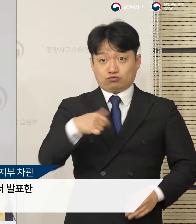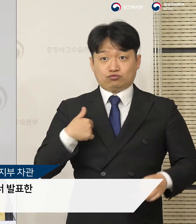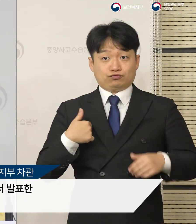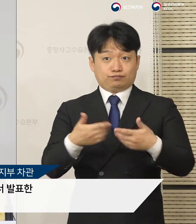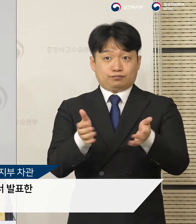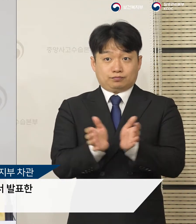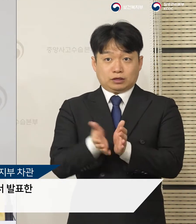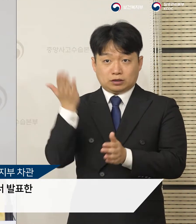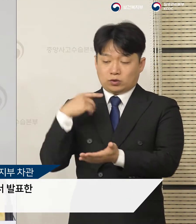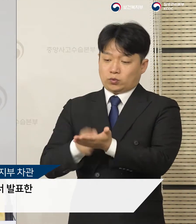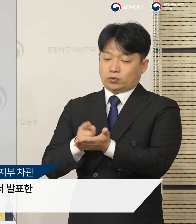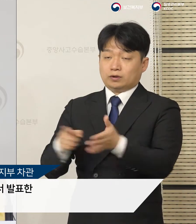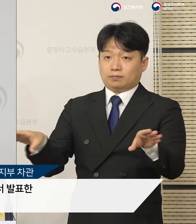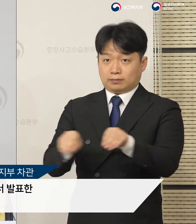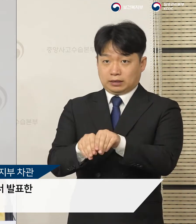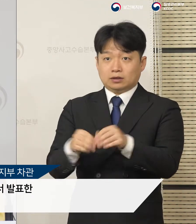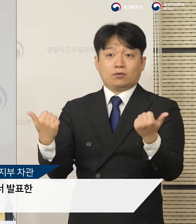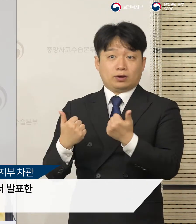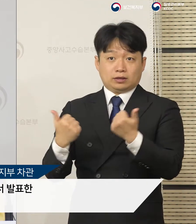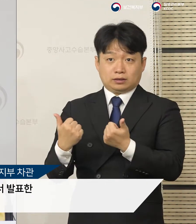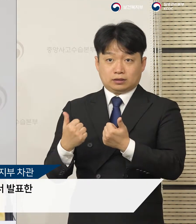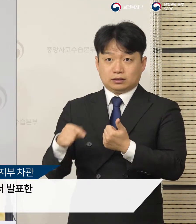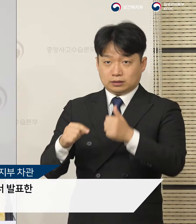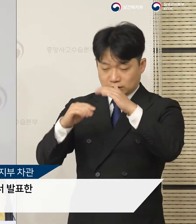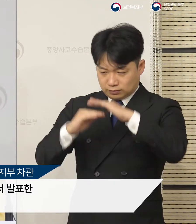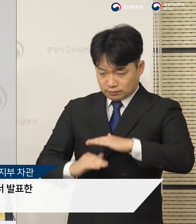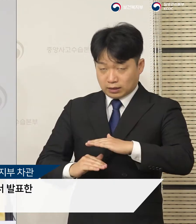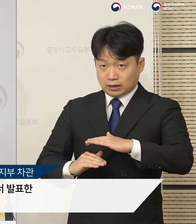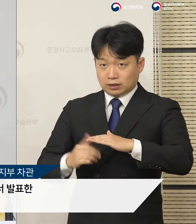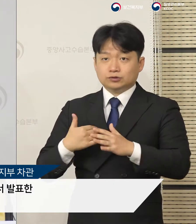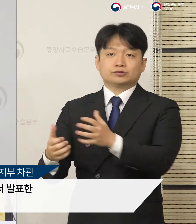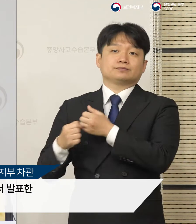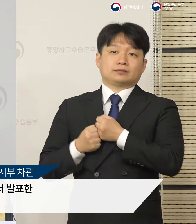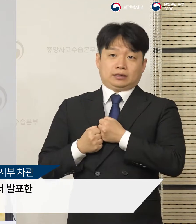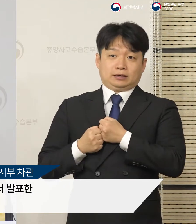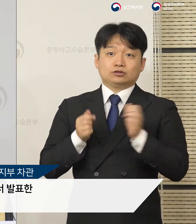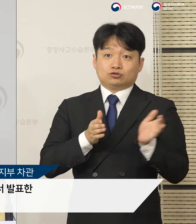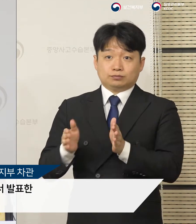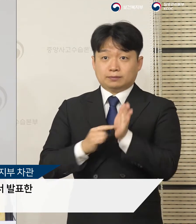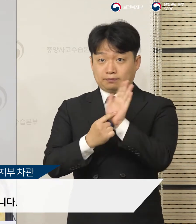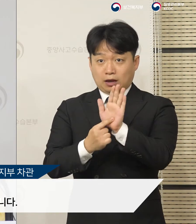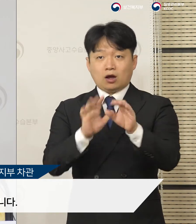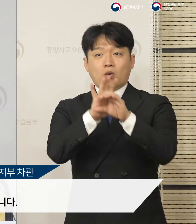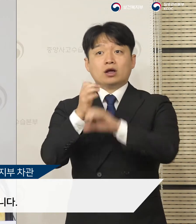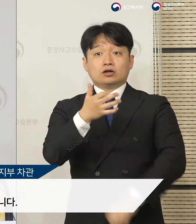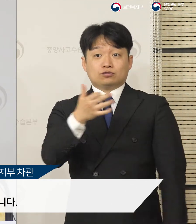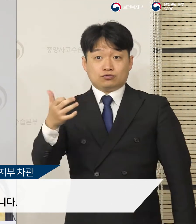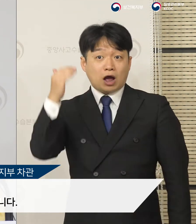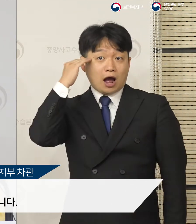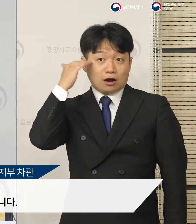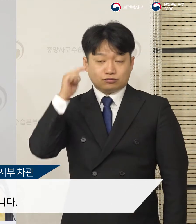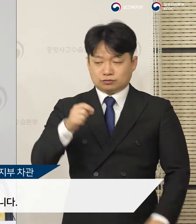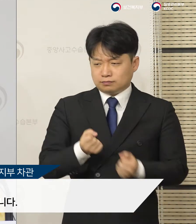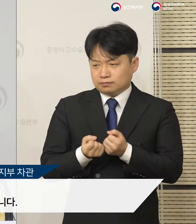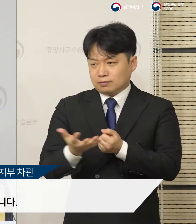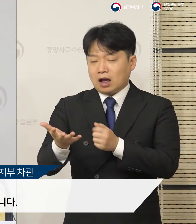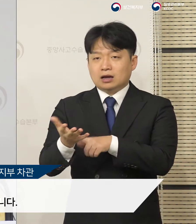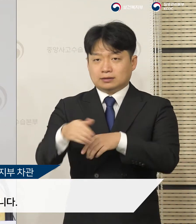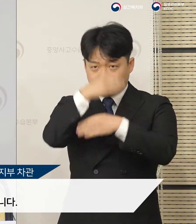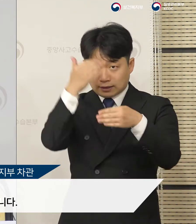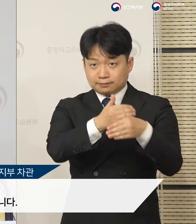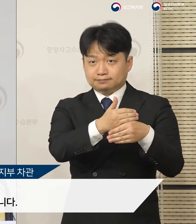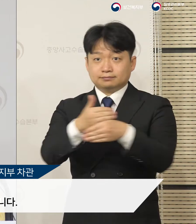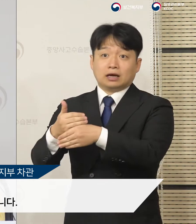중앙사고수습본부는 지난 총리 주재 회의에서 발표한 조치계획을 꼼꼼히 준비하여 시행함으로써 코로나19의 국내